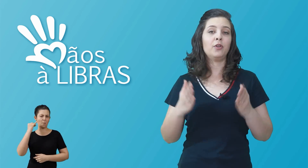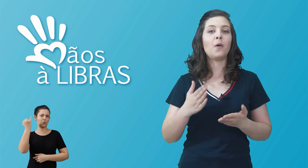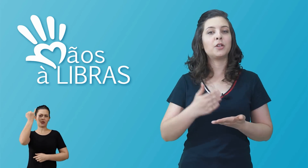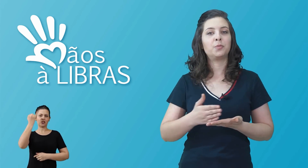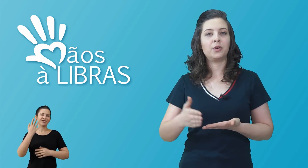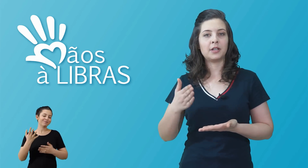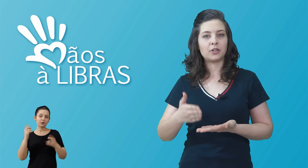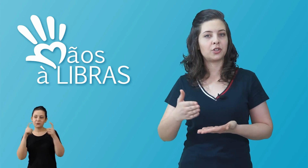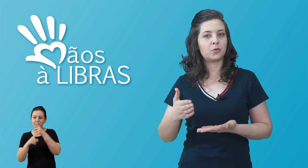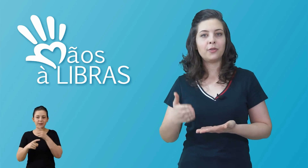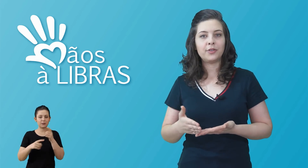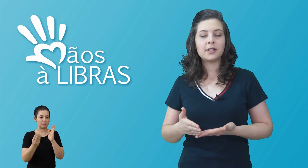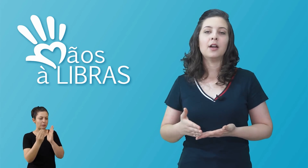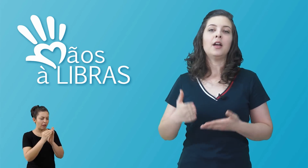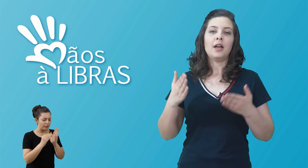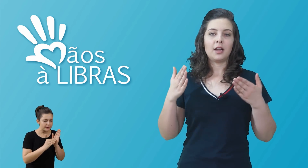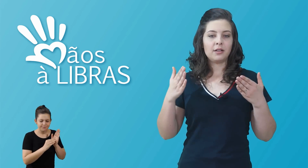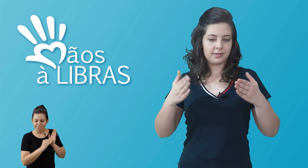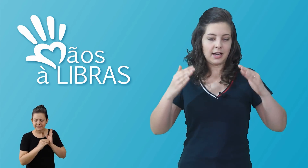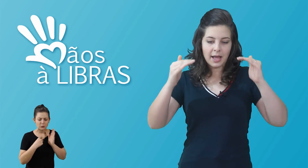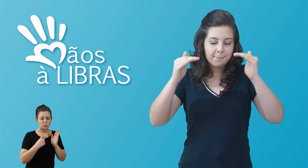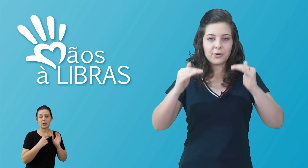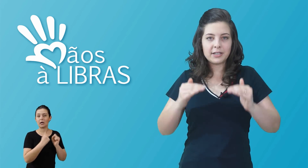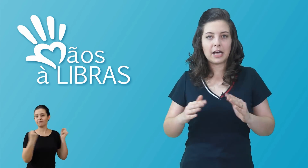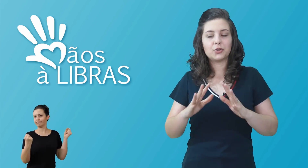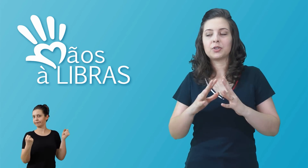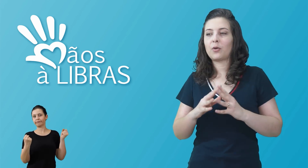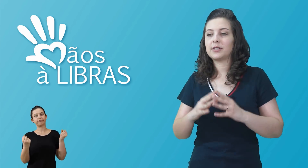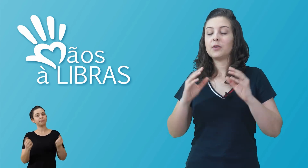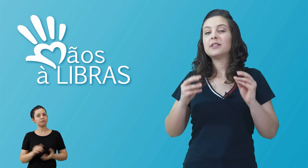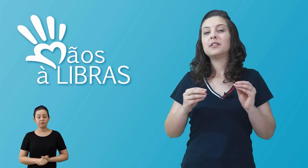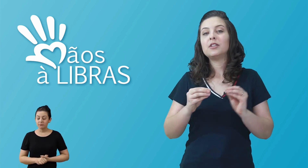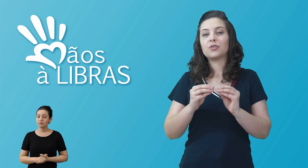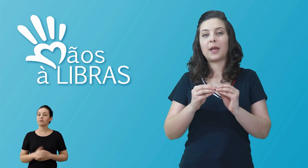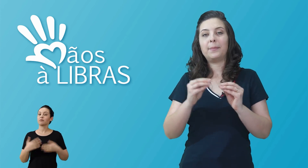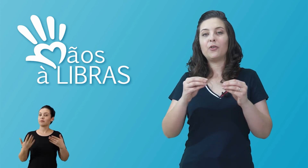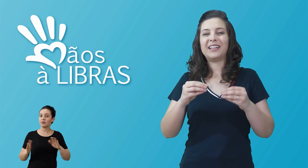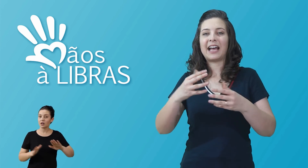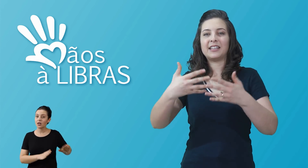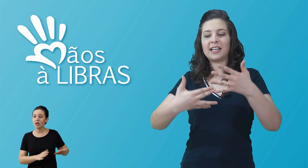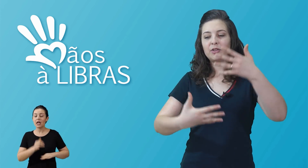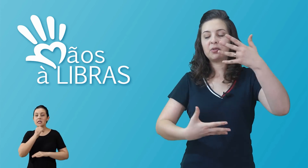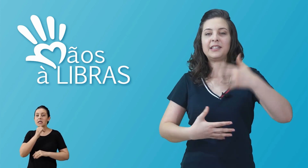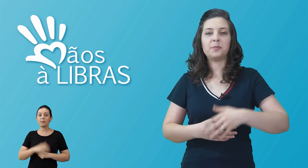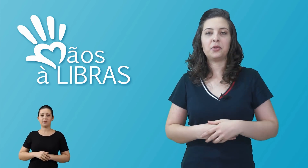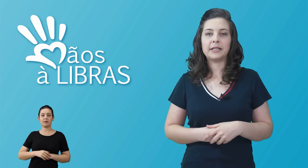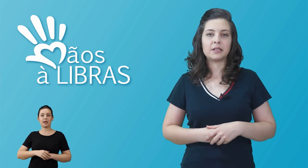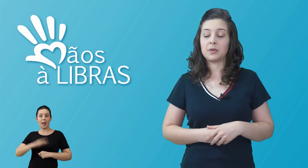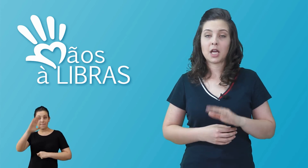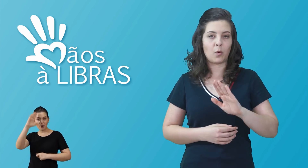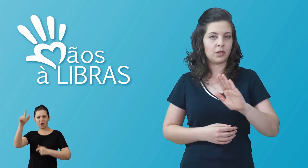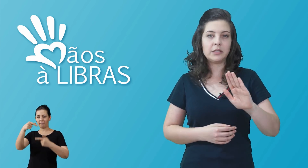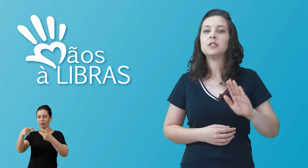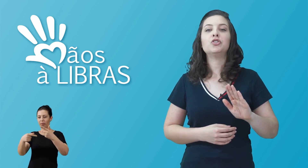Se ela for realmente prioridade na sua vida, se ela é prioridade. Outra coisa, não existe o que? Prioridades. Eu tenho 15